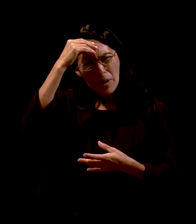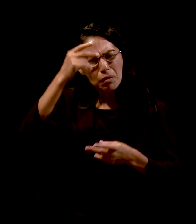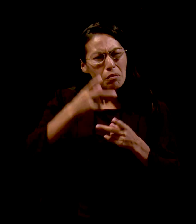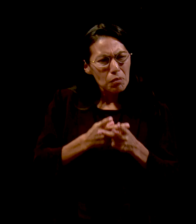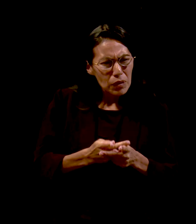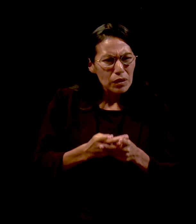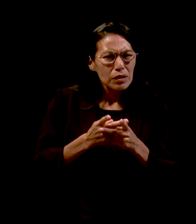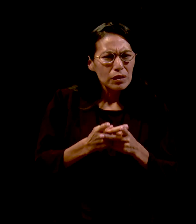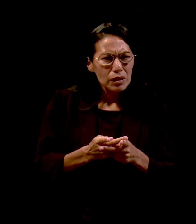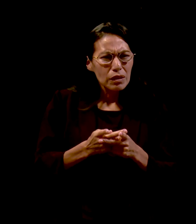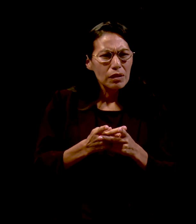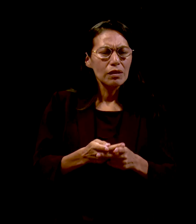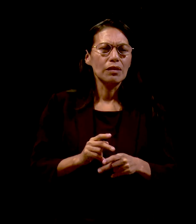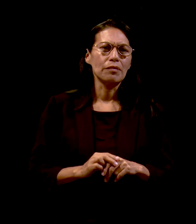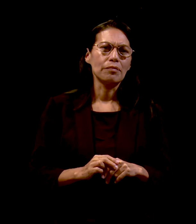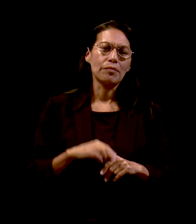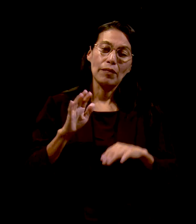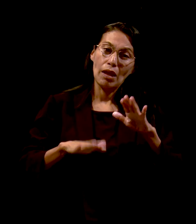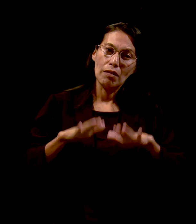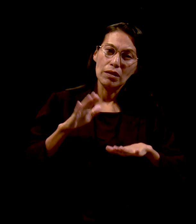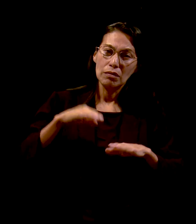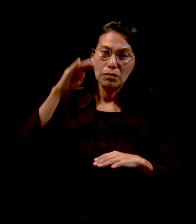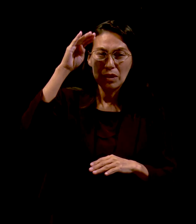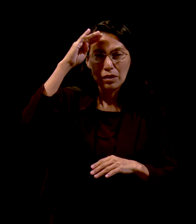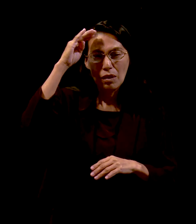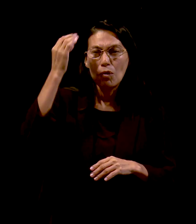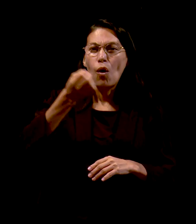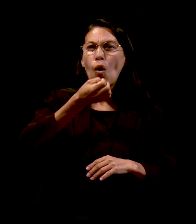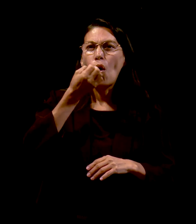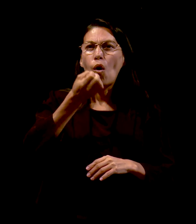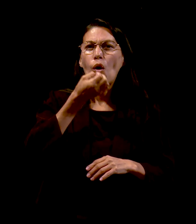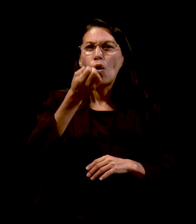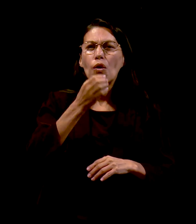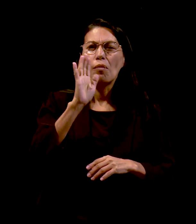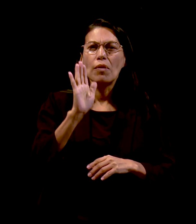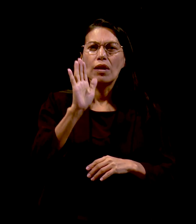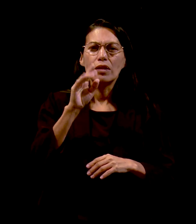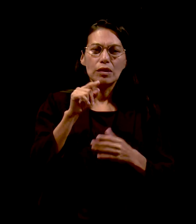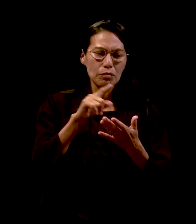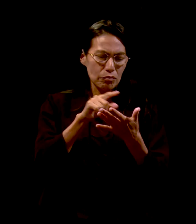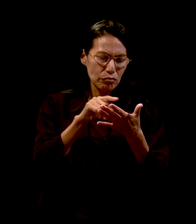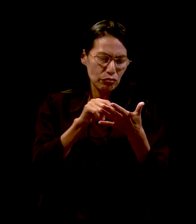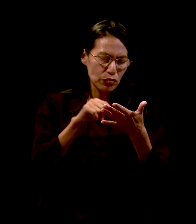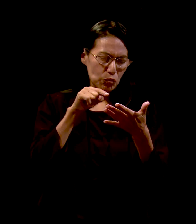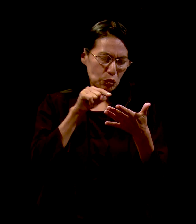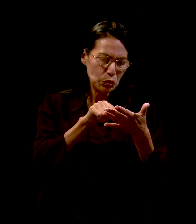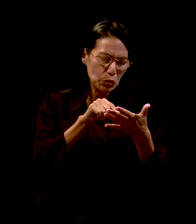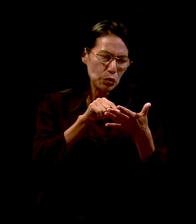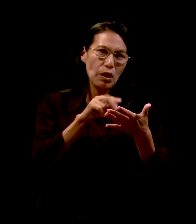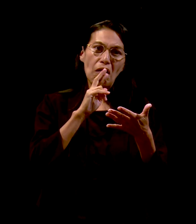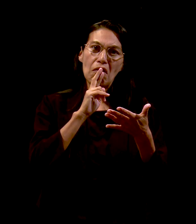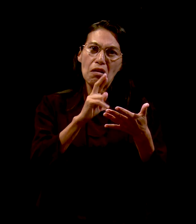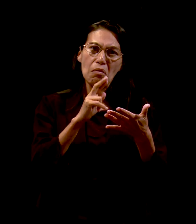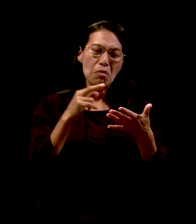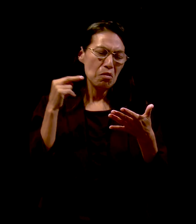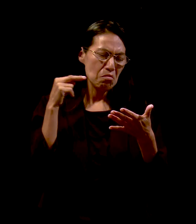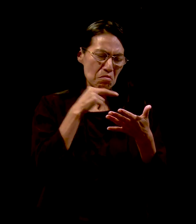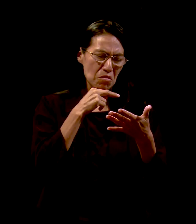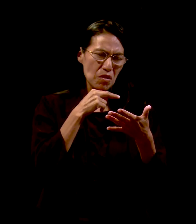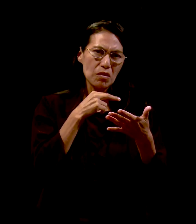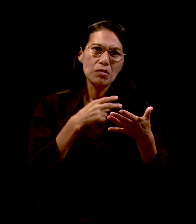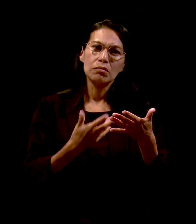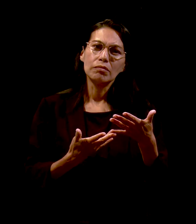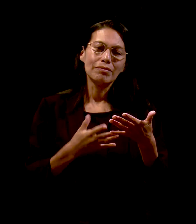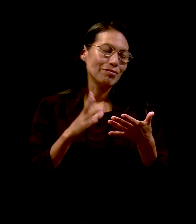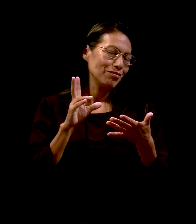orar es como presionar un botón y en el teléfono y tener inmediatamente una respuesta instantánea pero no es así